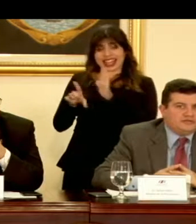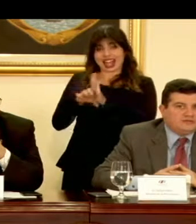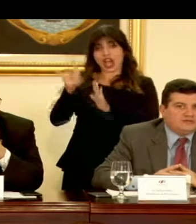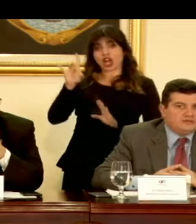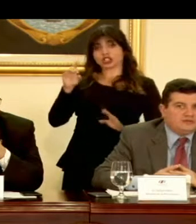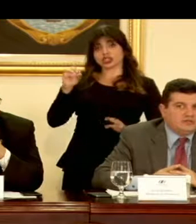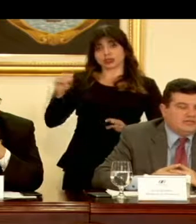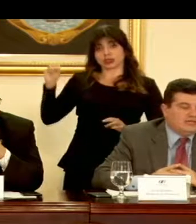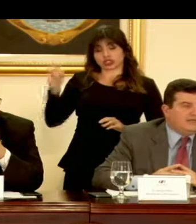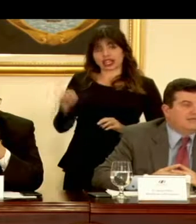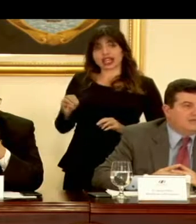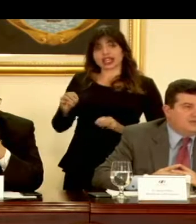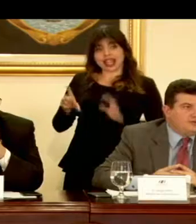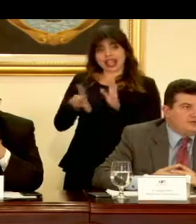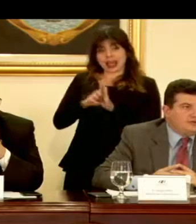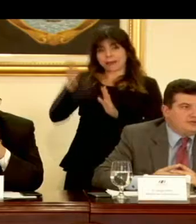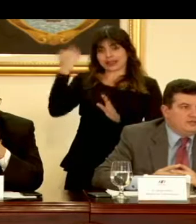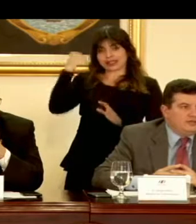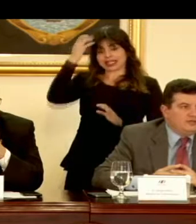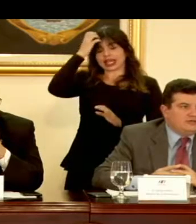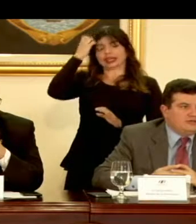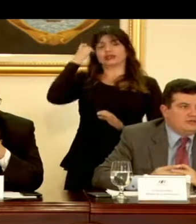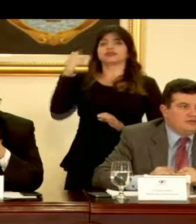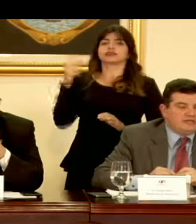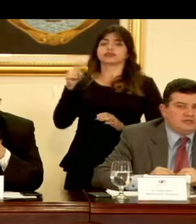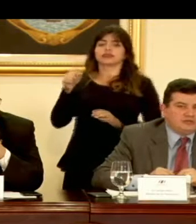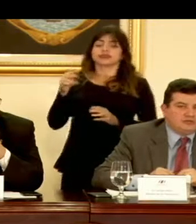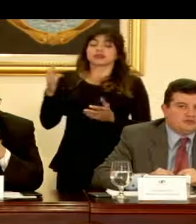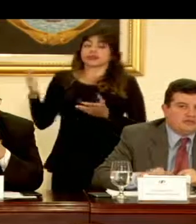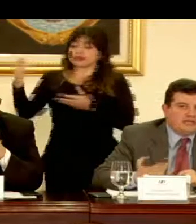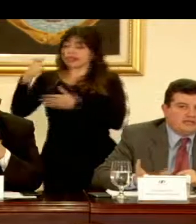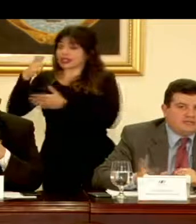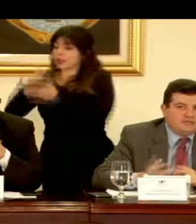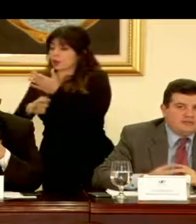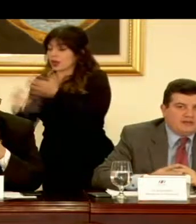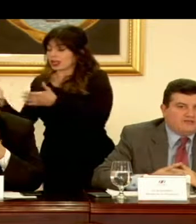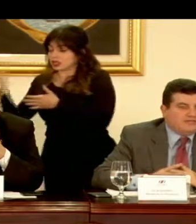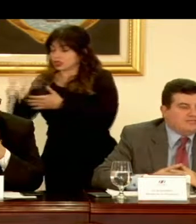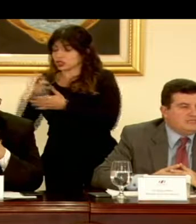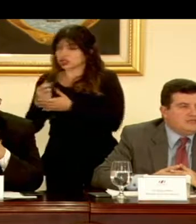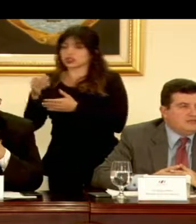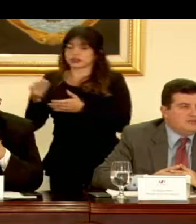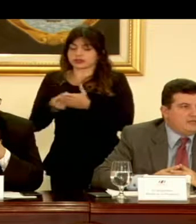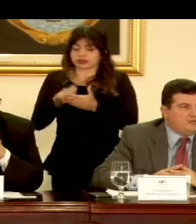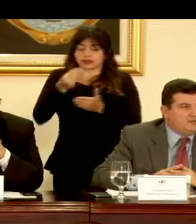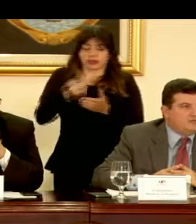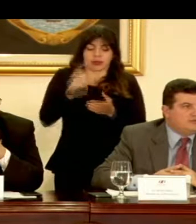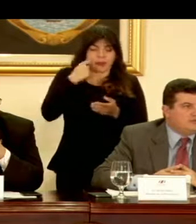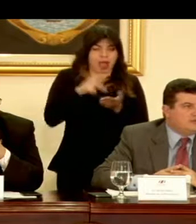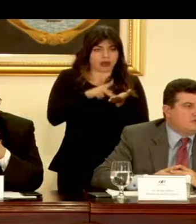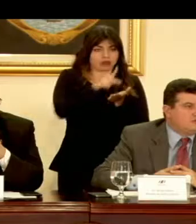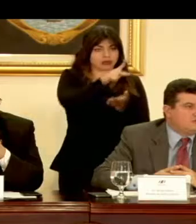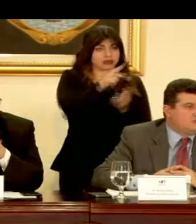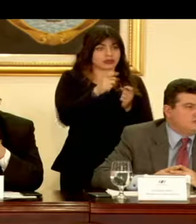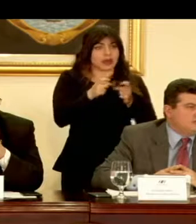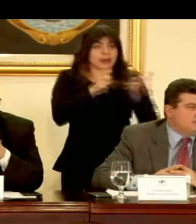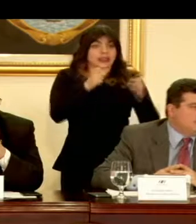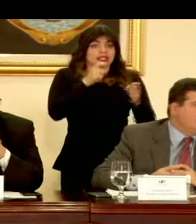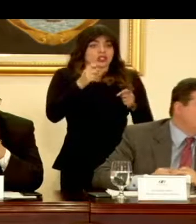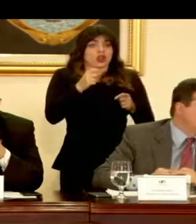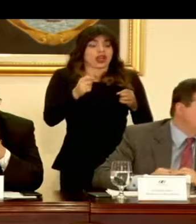analizar el tema. En ese sentido, creo que no hay mucho más que decir. Es